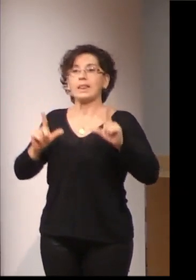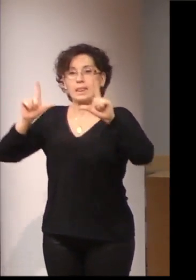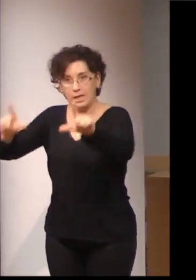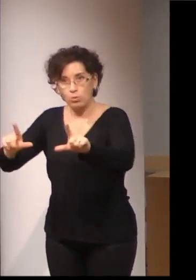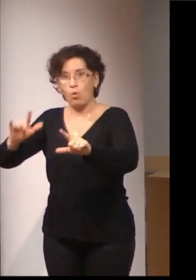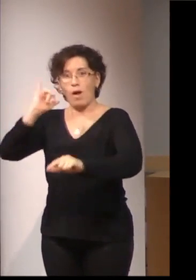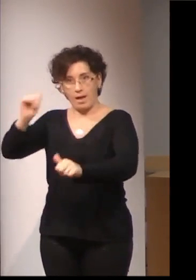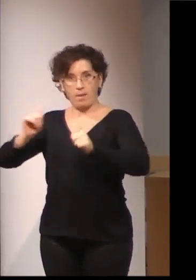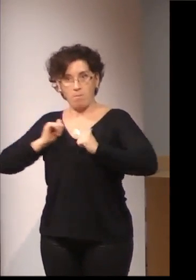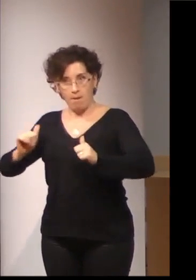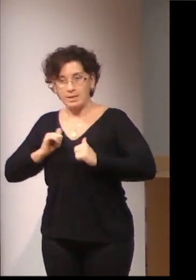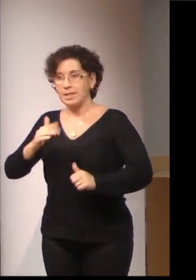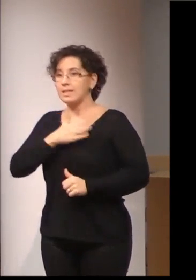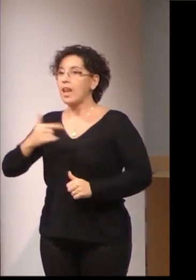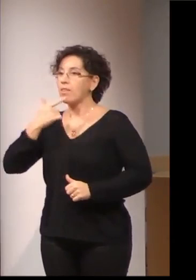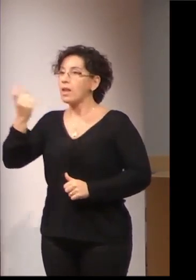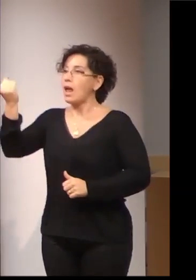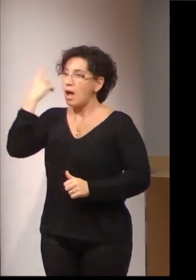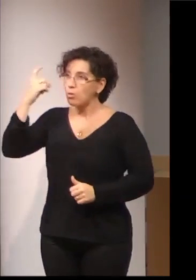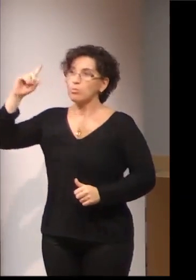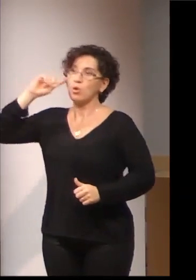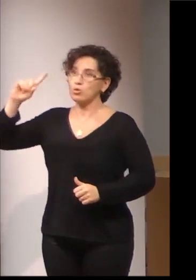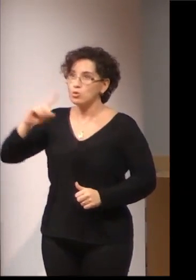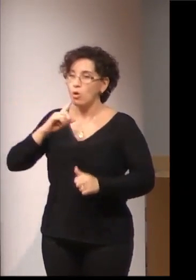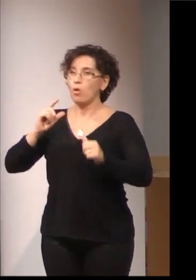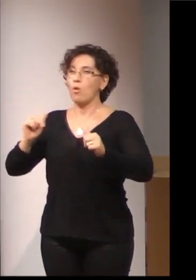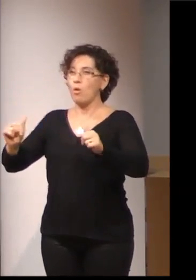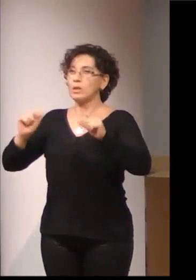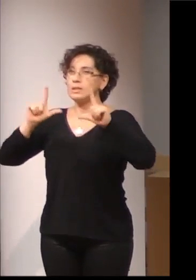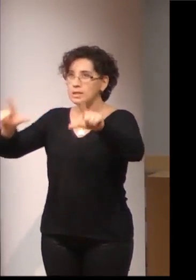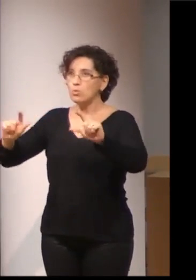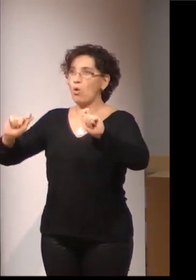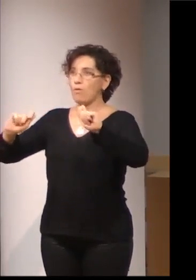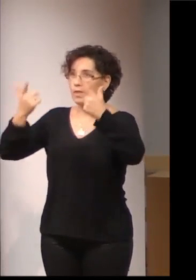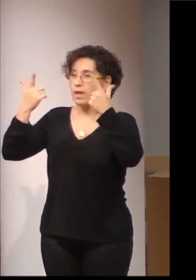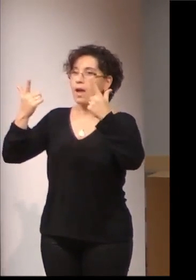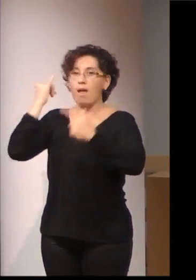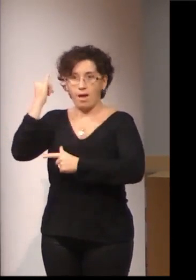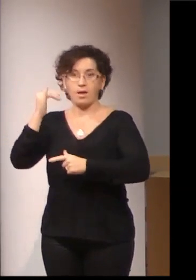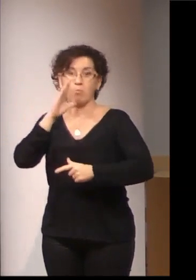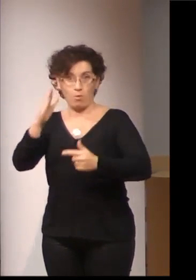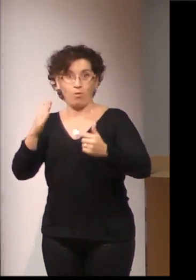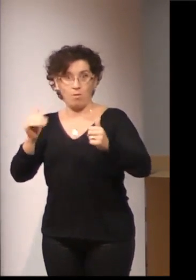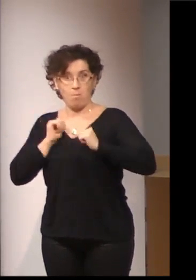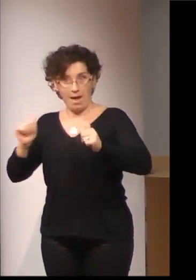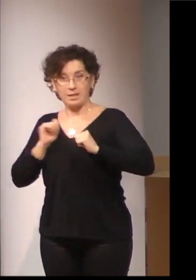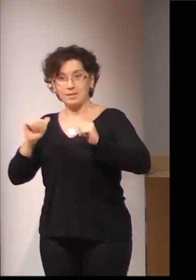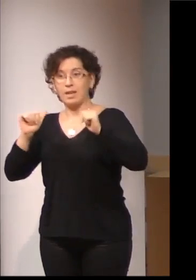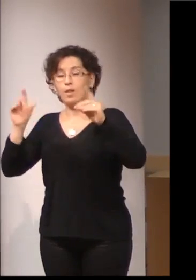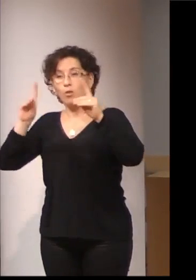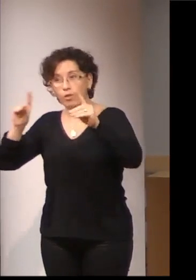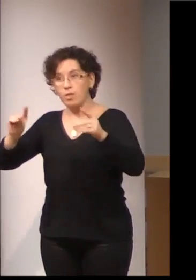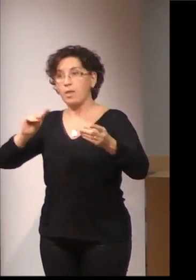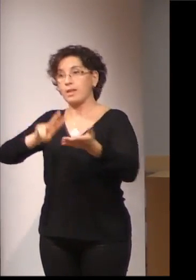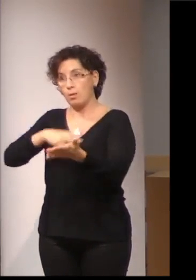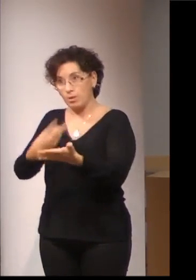egresados sordos que tienen título de máster oficial en España gracias a ese máster. Máster de docencia e interpretación en